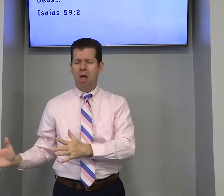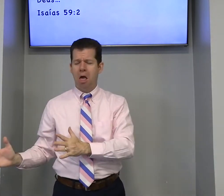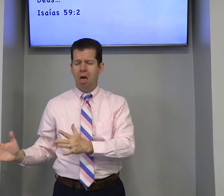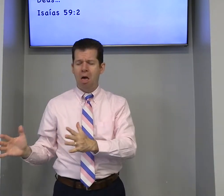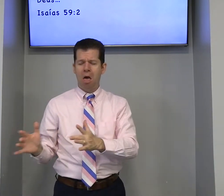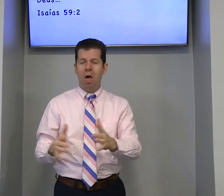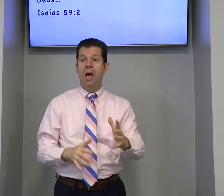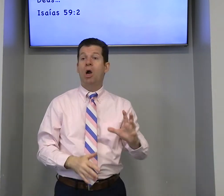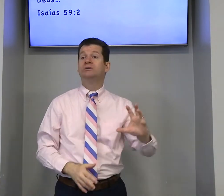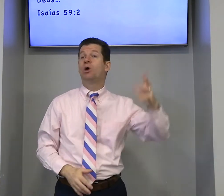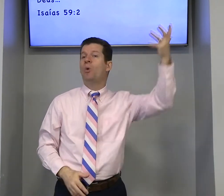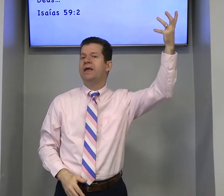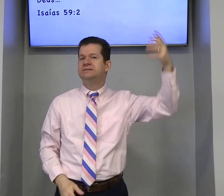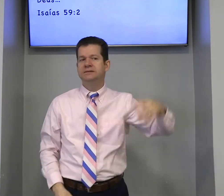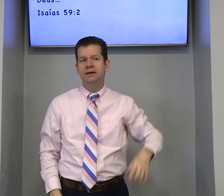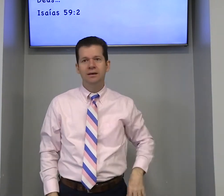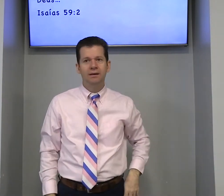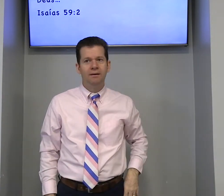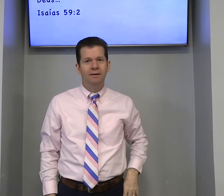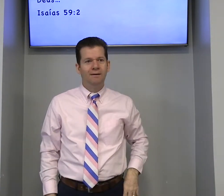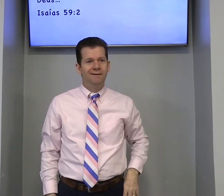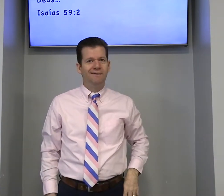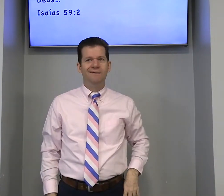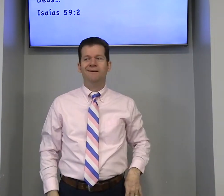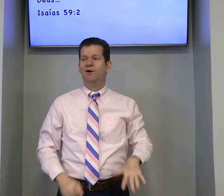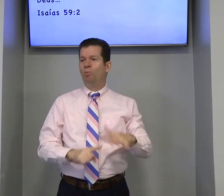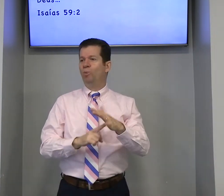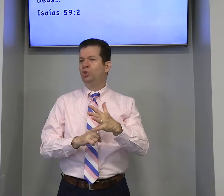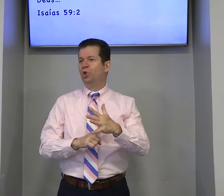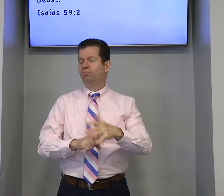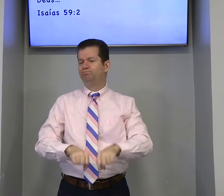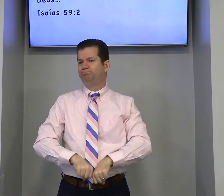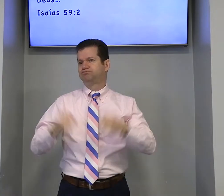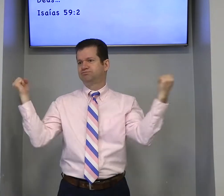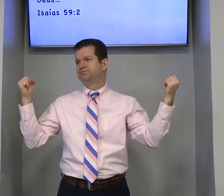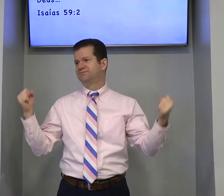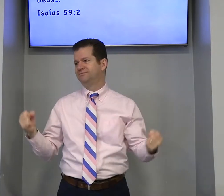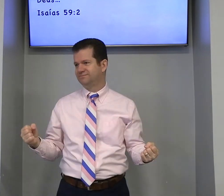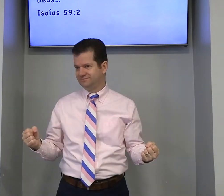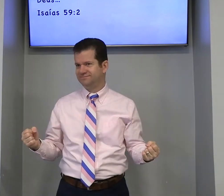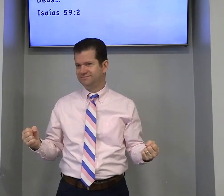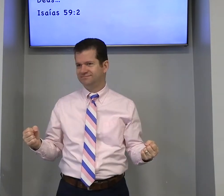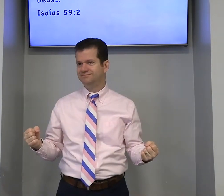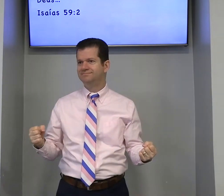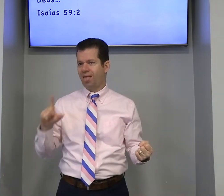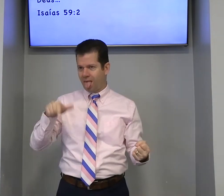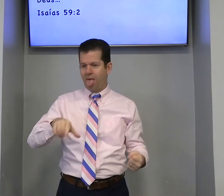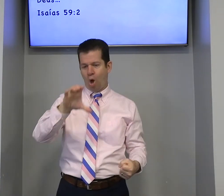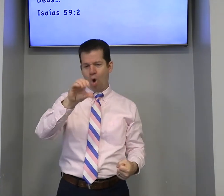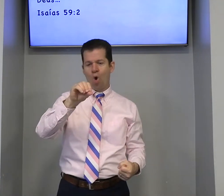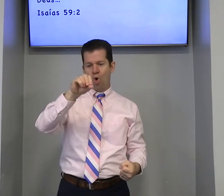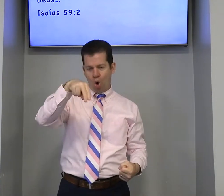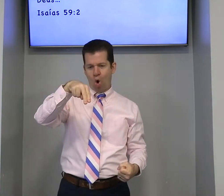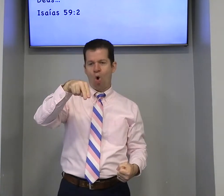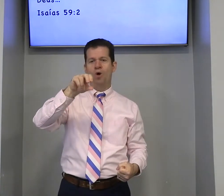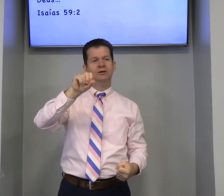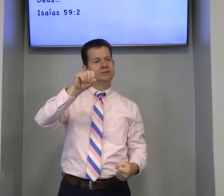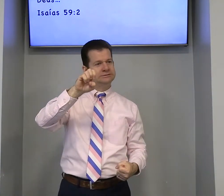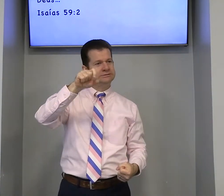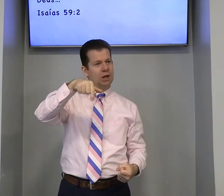meses, o que acontece? Qual a consequência? O motor vai quebrar. Essa